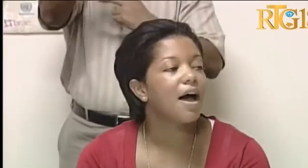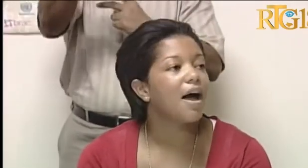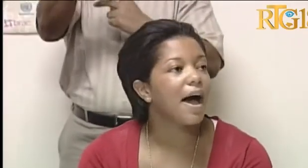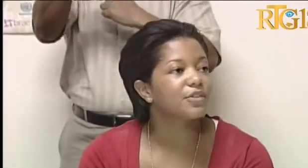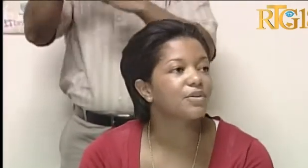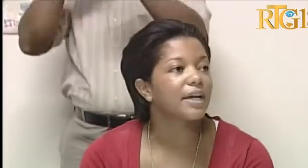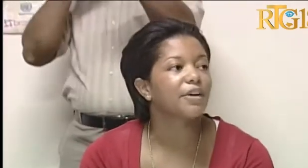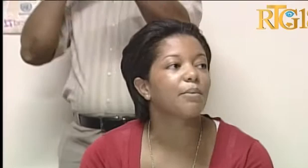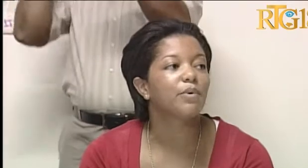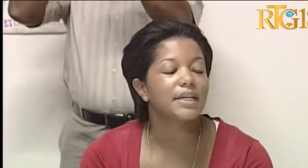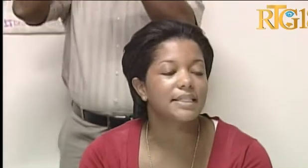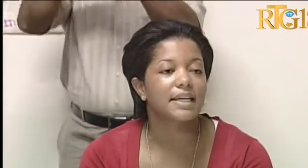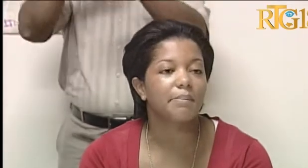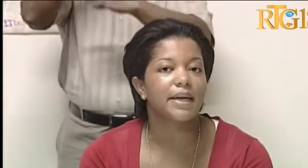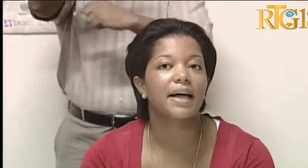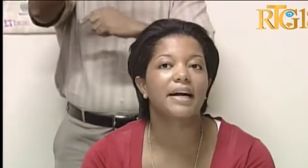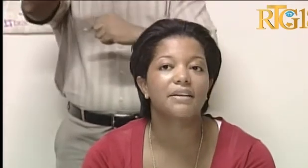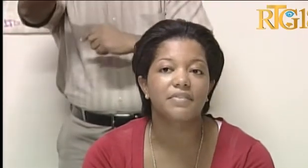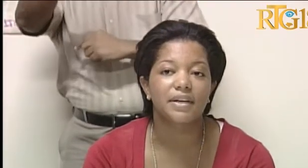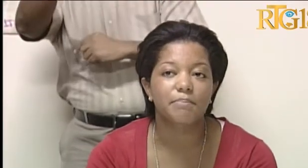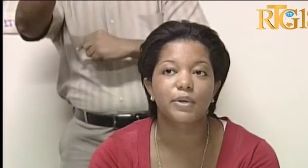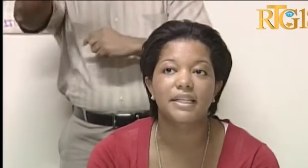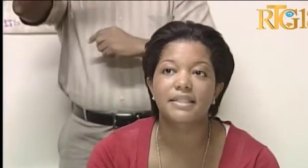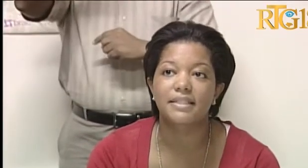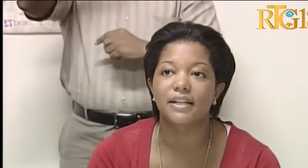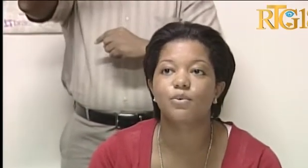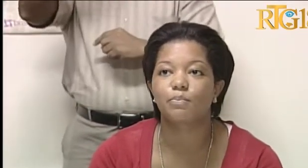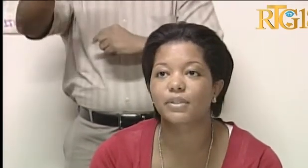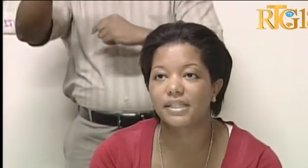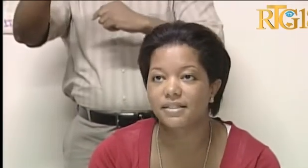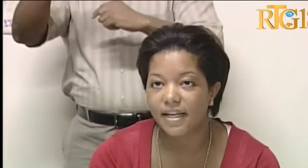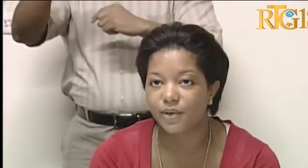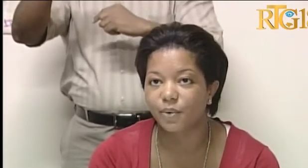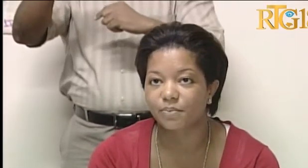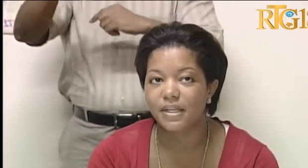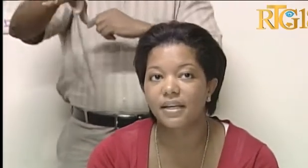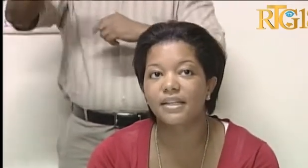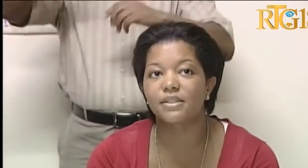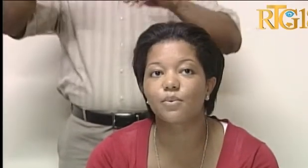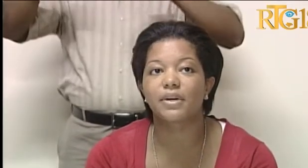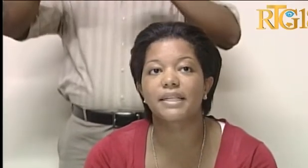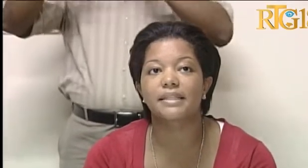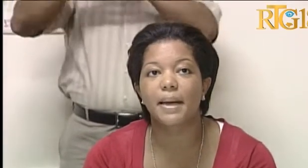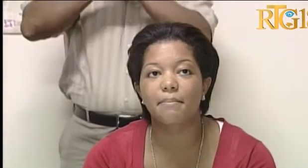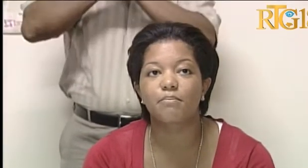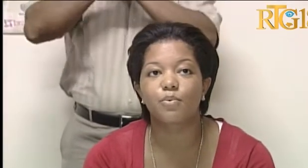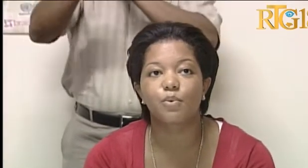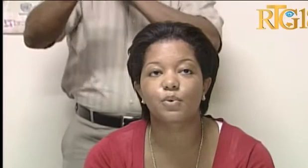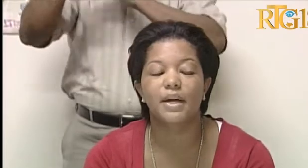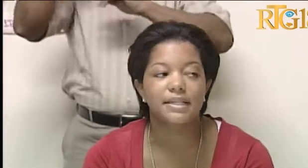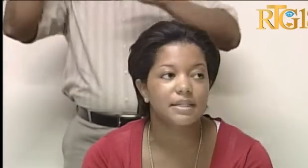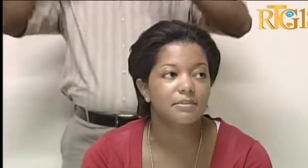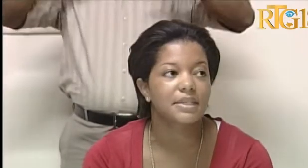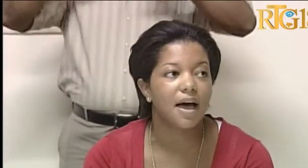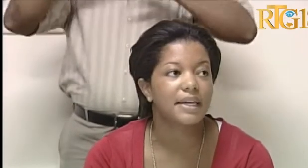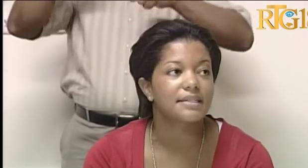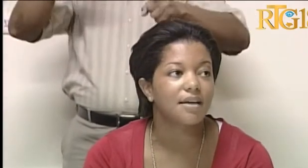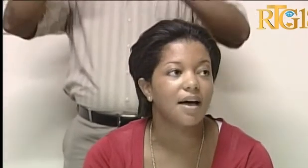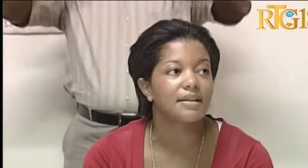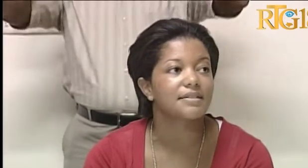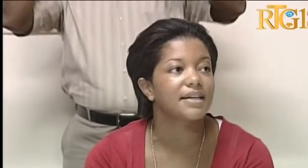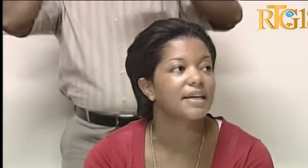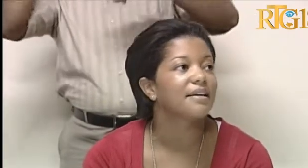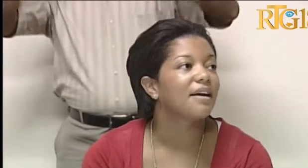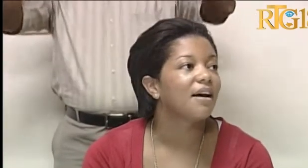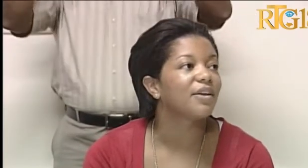c'est assurer que moun handicapé ka arrive potentiel tout potentiel yo. Et si nous connaissons thème pour 3 décembre ça année